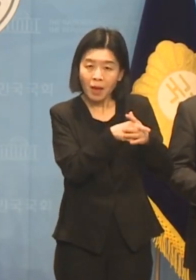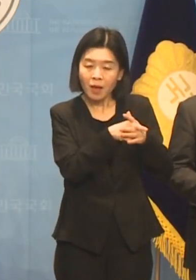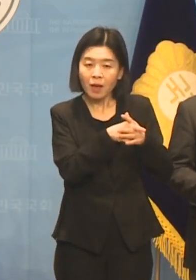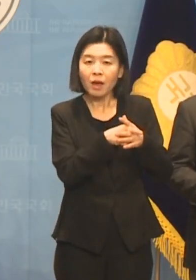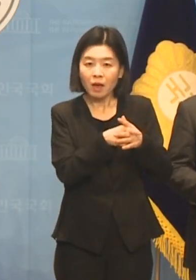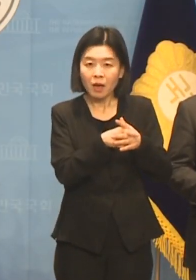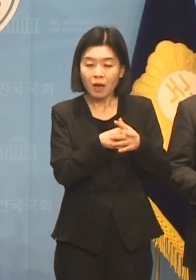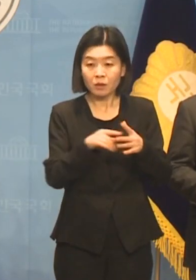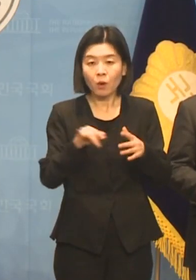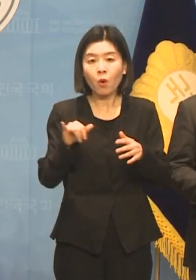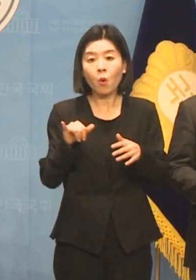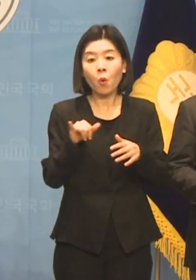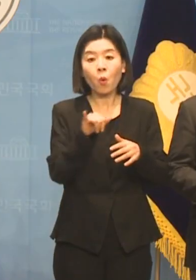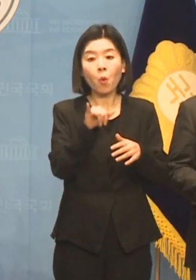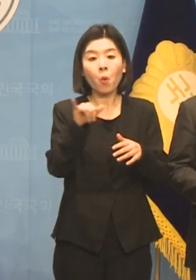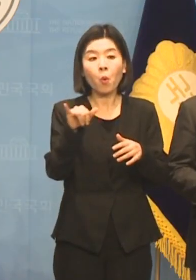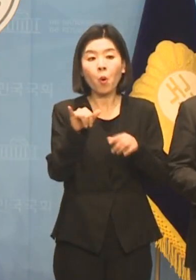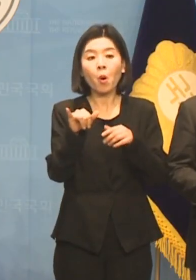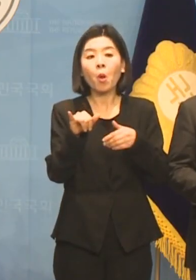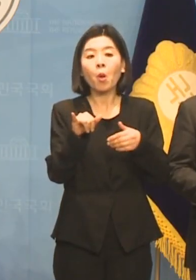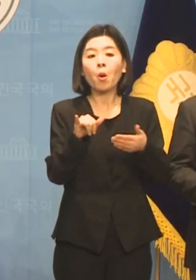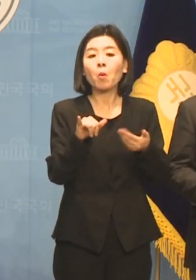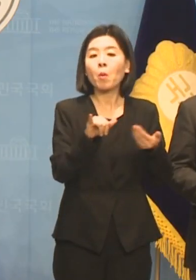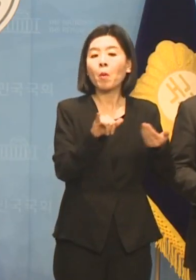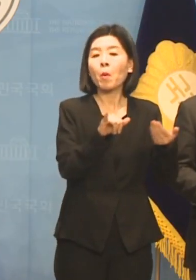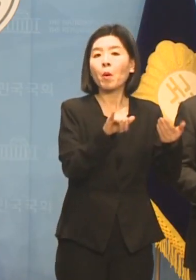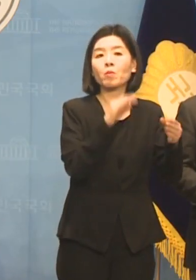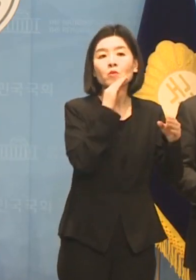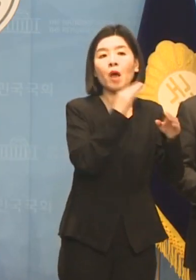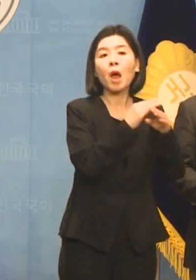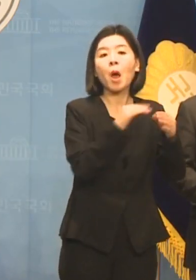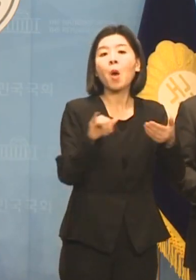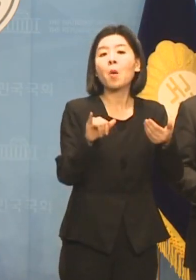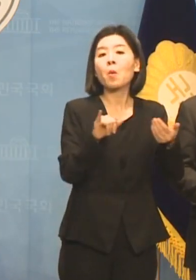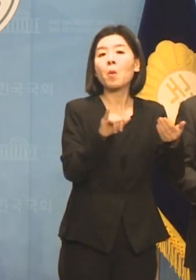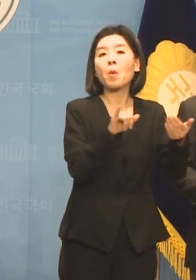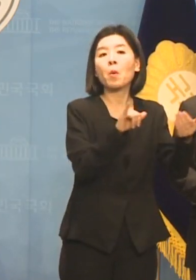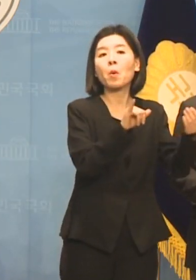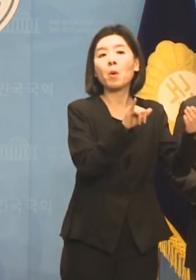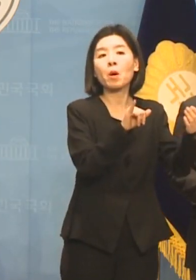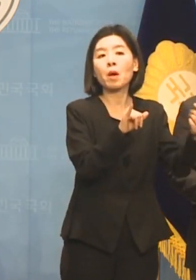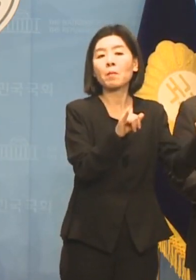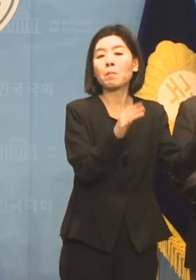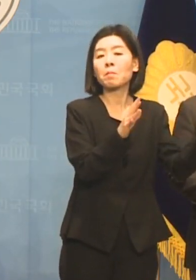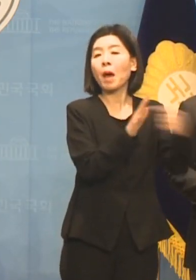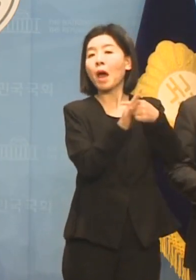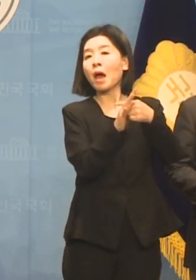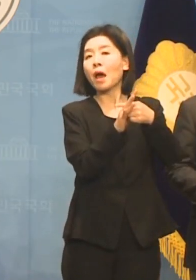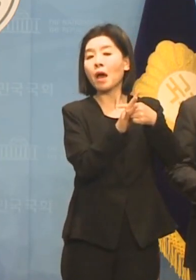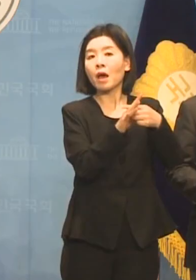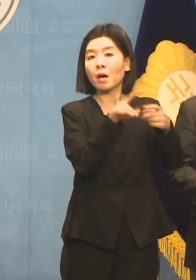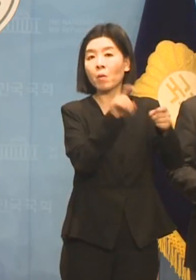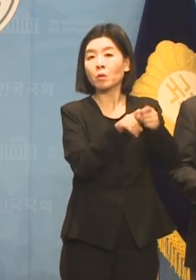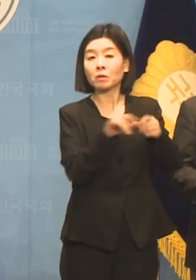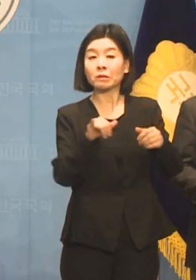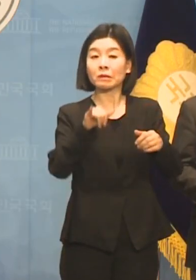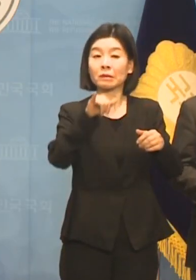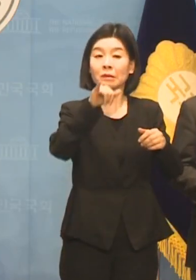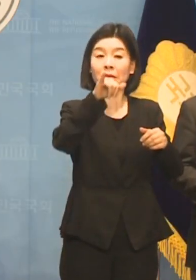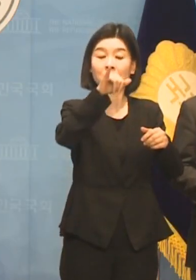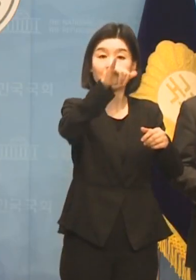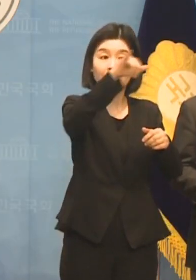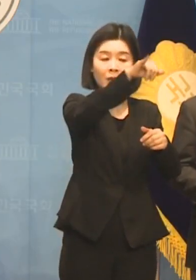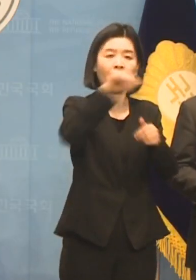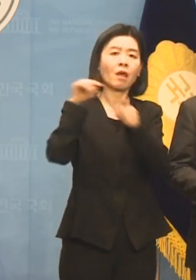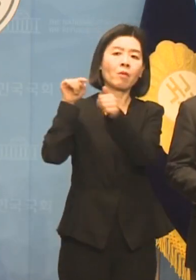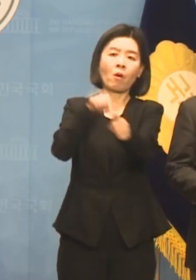있는 곳으로 유도하면서 적이 볼 수 있도록 고도를 높여라는 명령까지